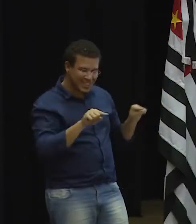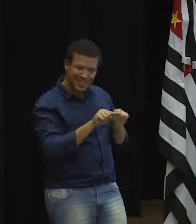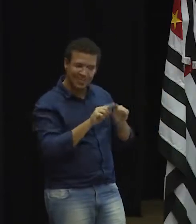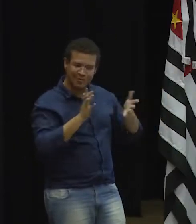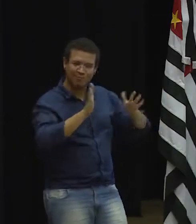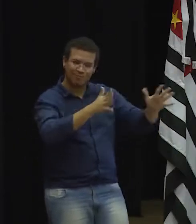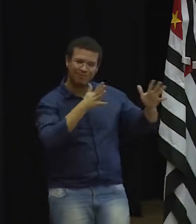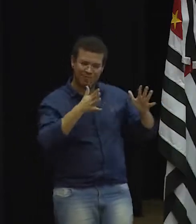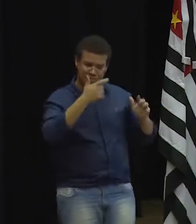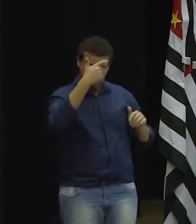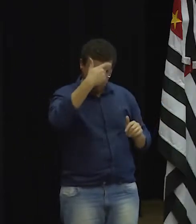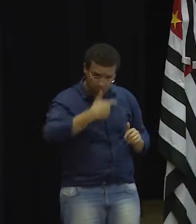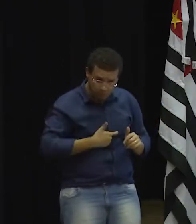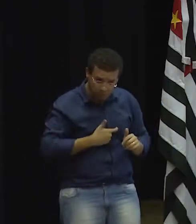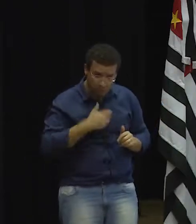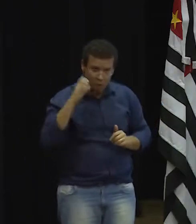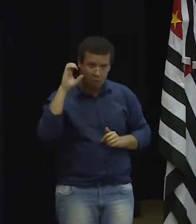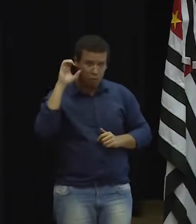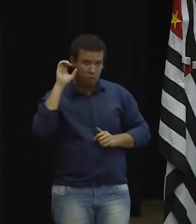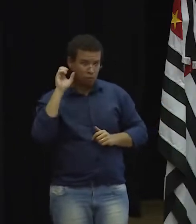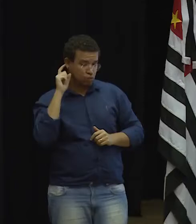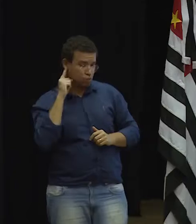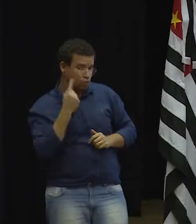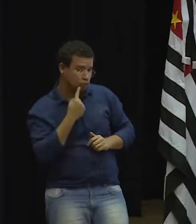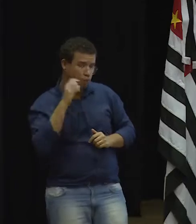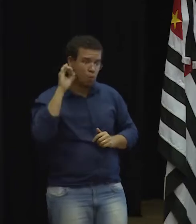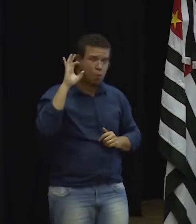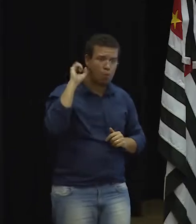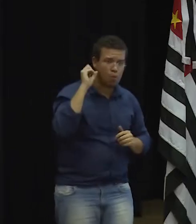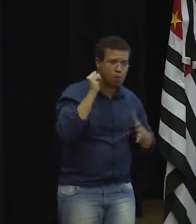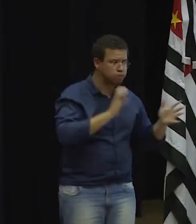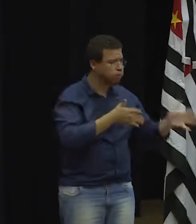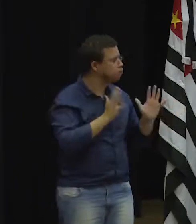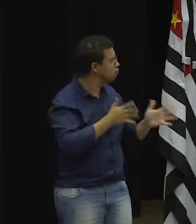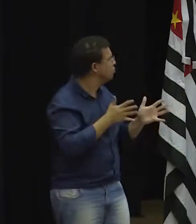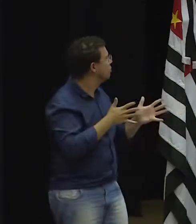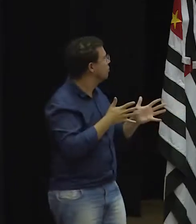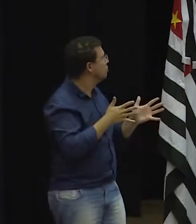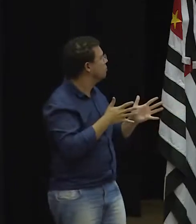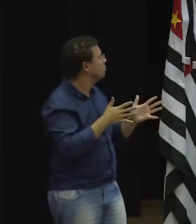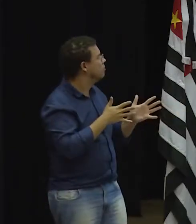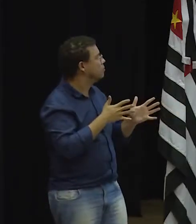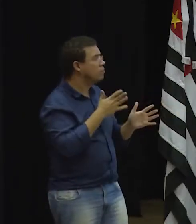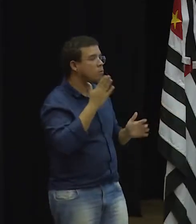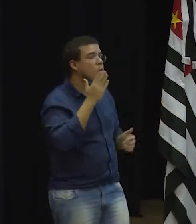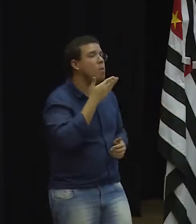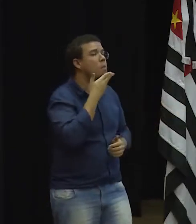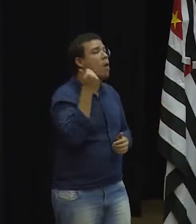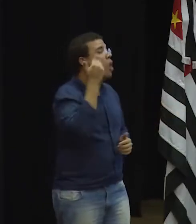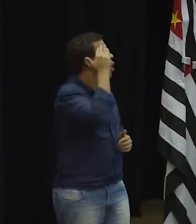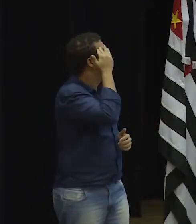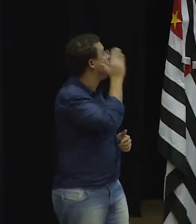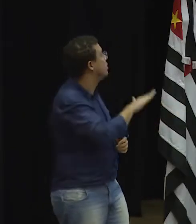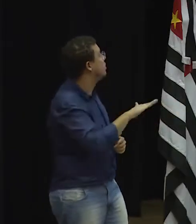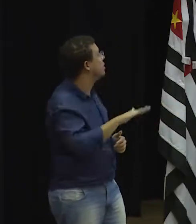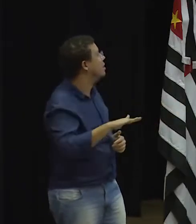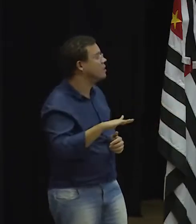Quando há uma narrativa em língua de sinais, se o narrador, independente de ser surdo ou ouvinte, para